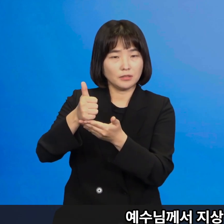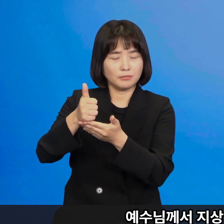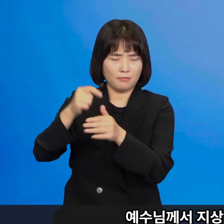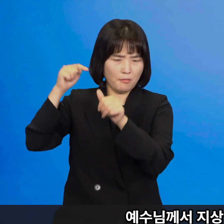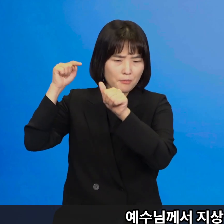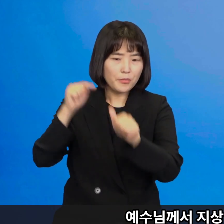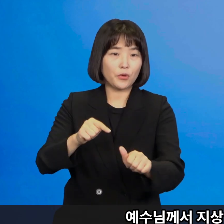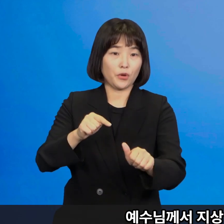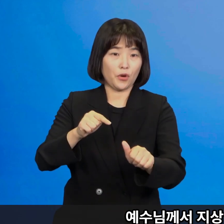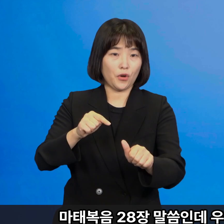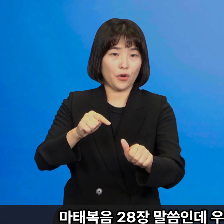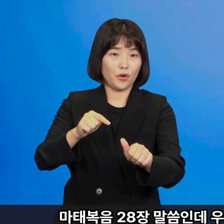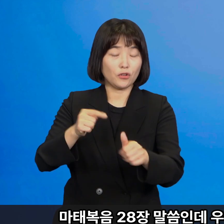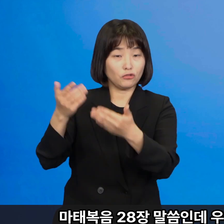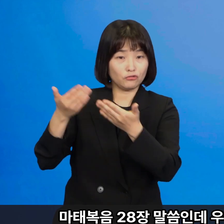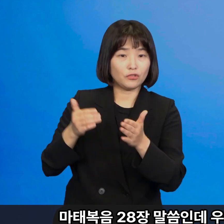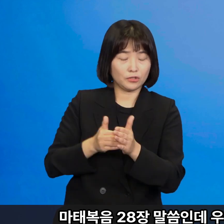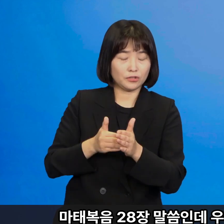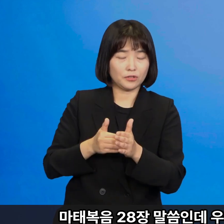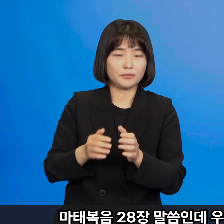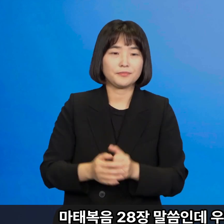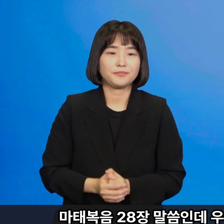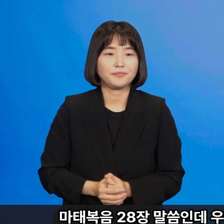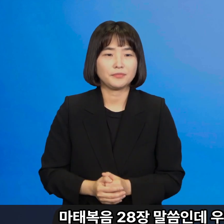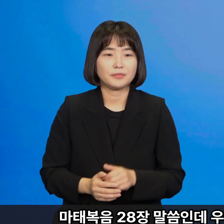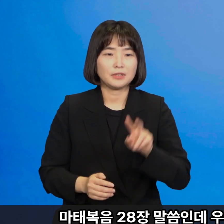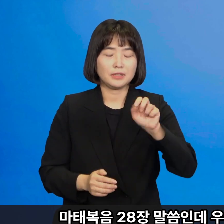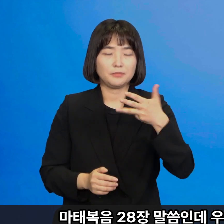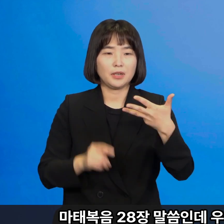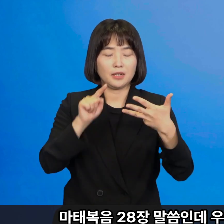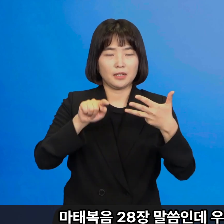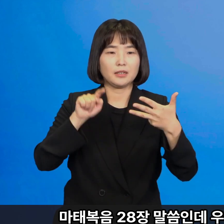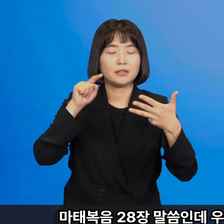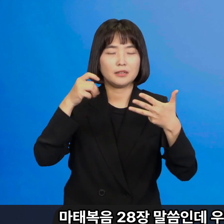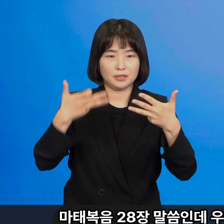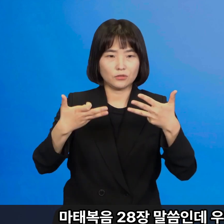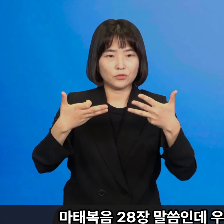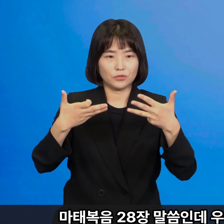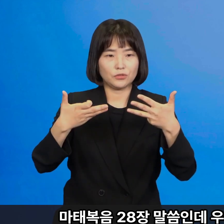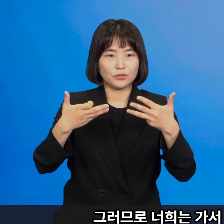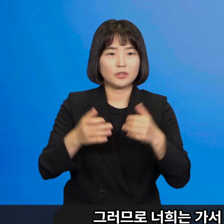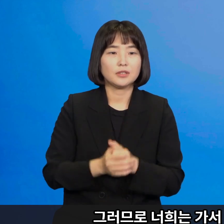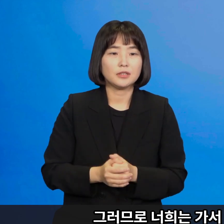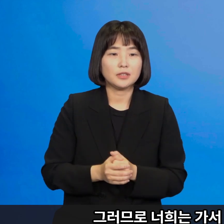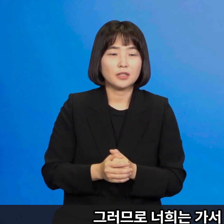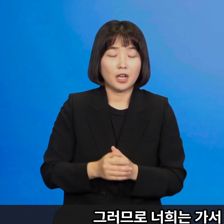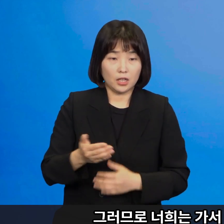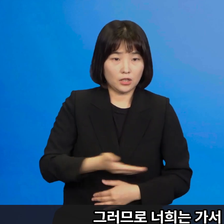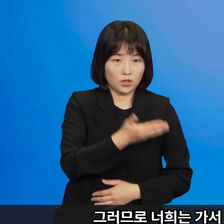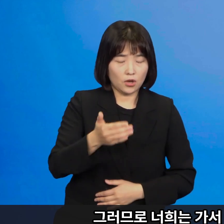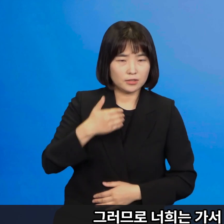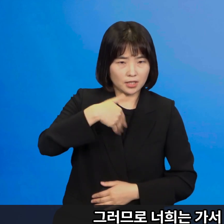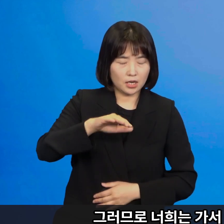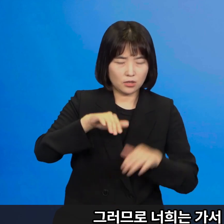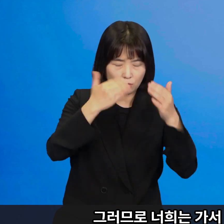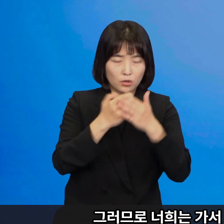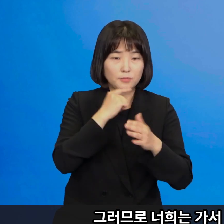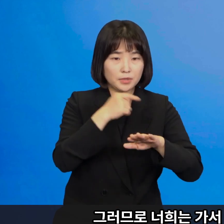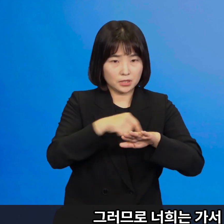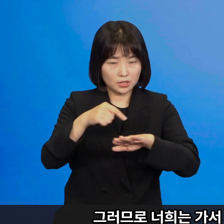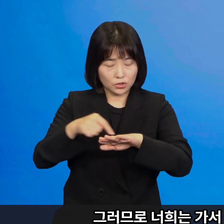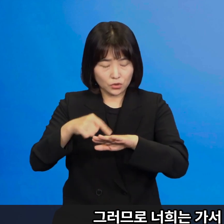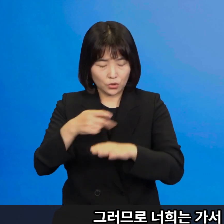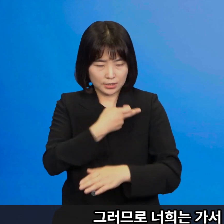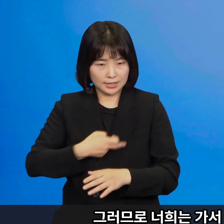대명령을 하셨어요. 마태복음 28장 말씀인데 우리 함께 읽어보겠습니다. 시작. 그러므로 너희는 가서